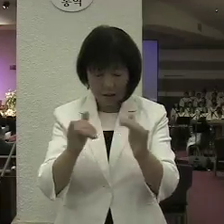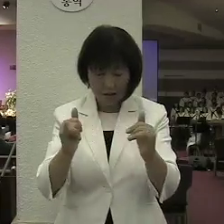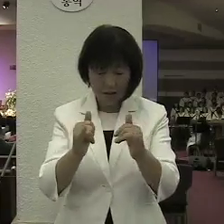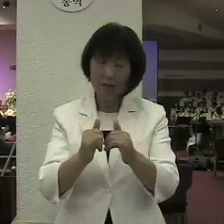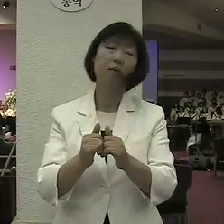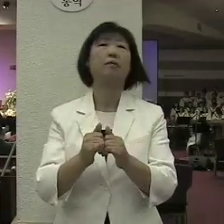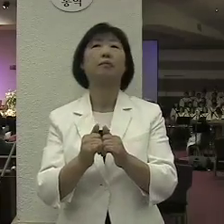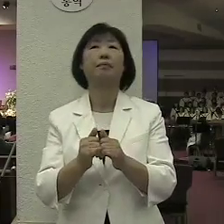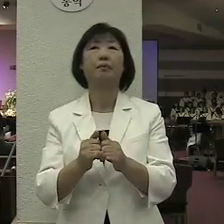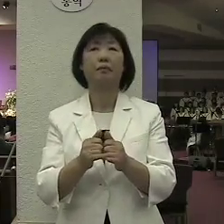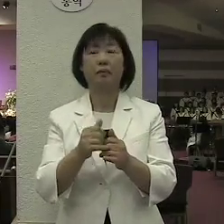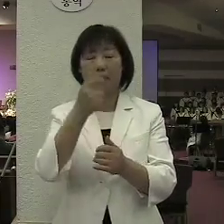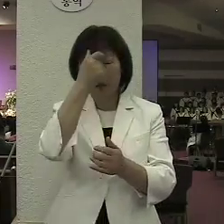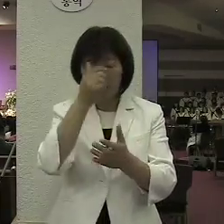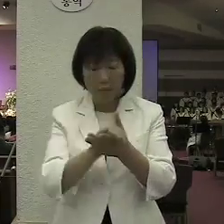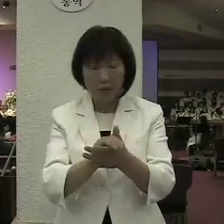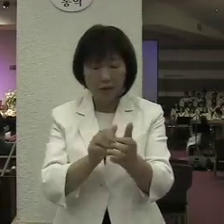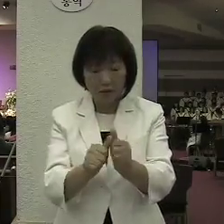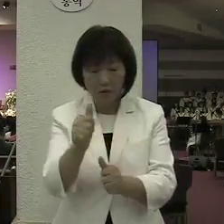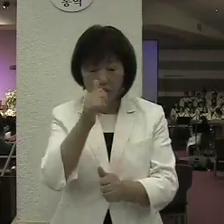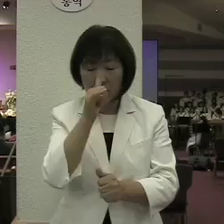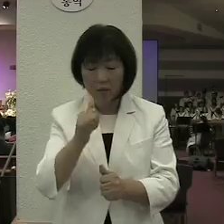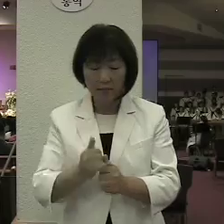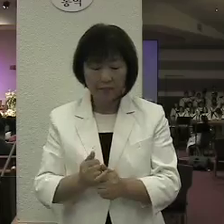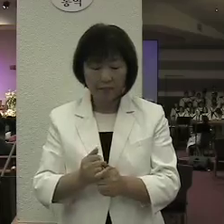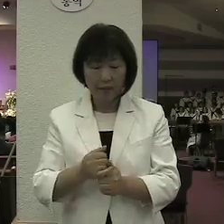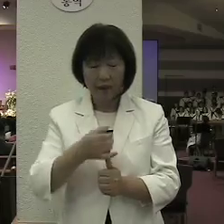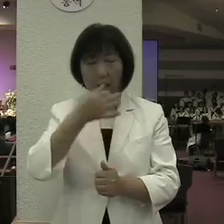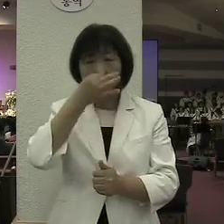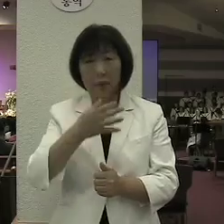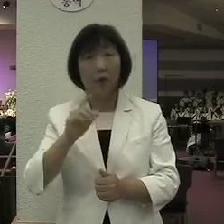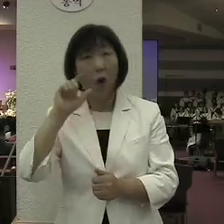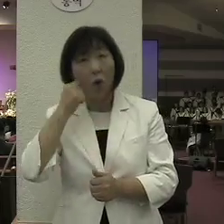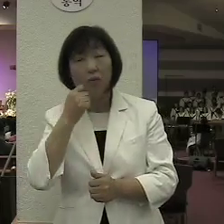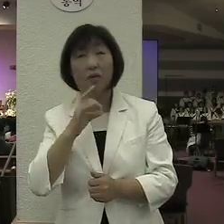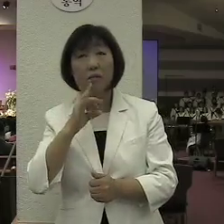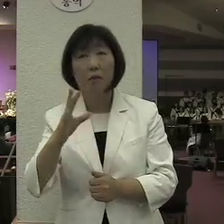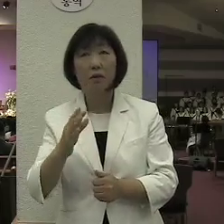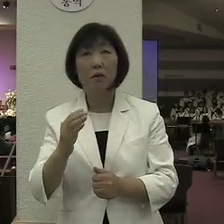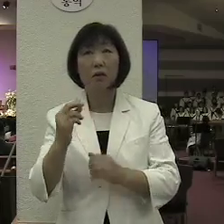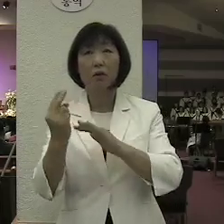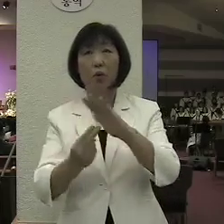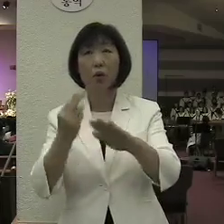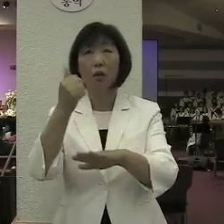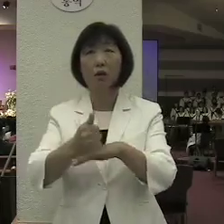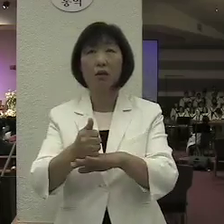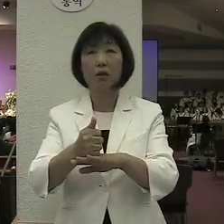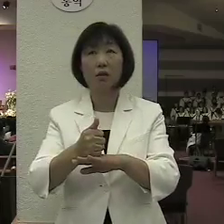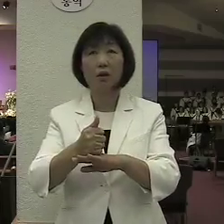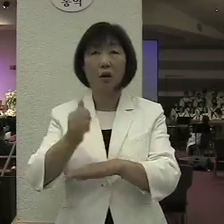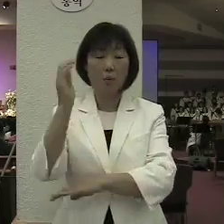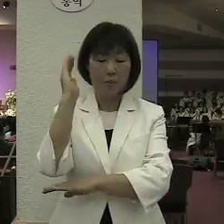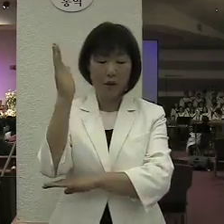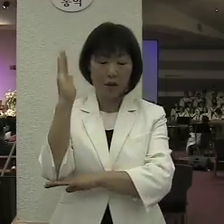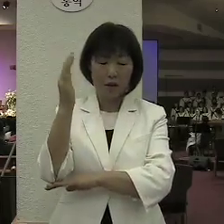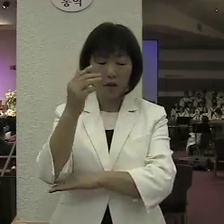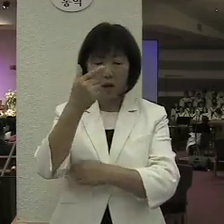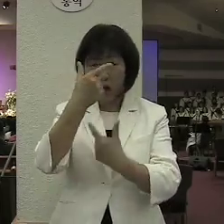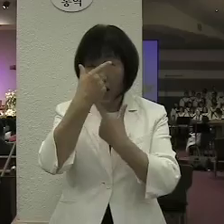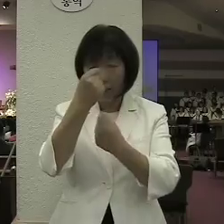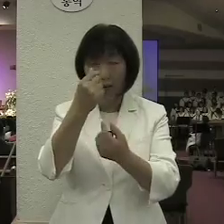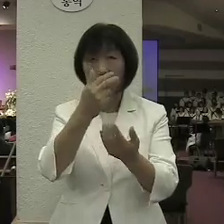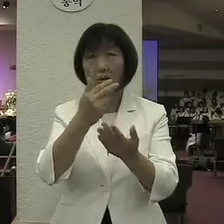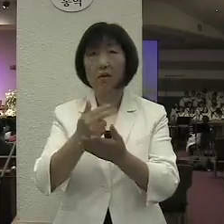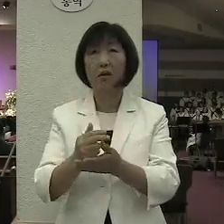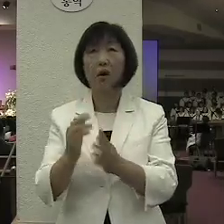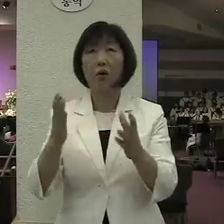앞에 수시로 나가 심지어는 뻥뻥스럽게도 나가 하나님 앞에 할 것을 다 내고 주님 앞에 내